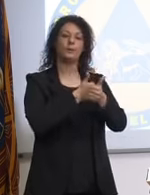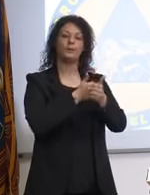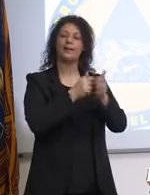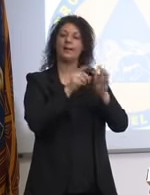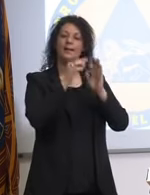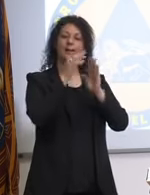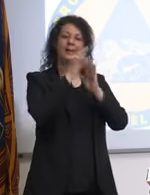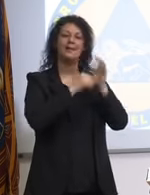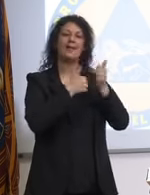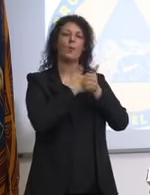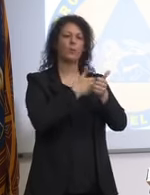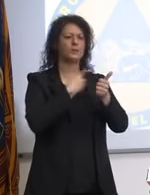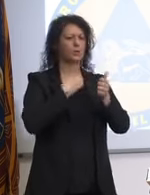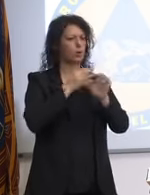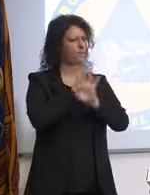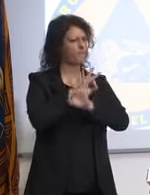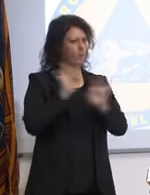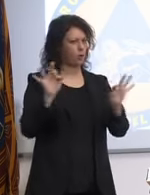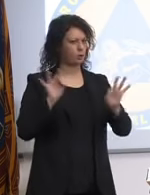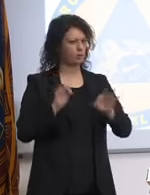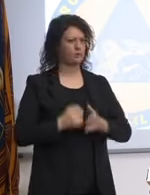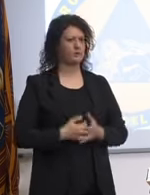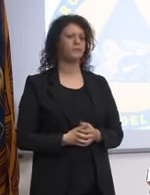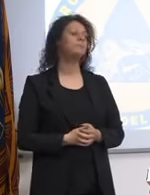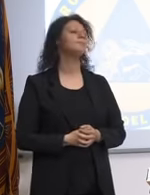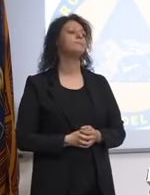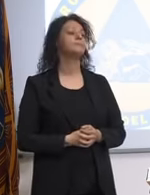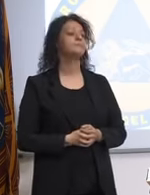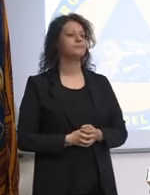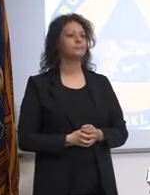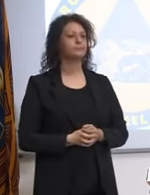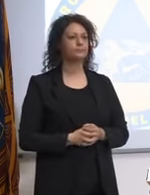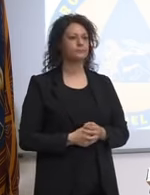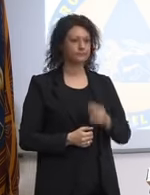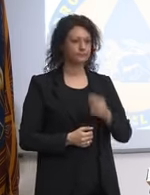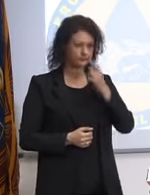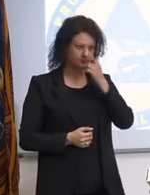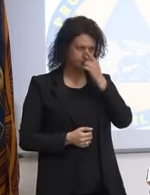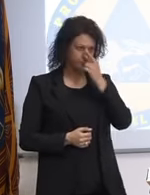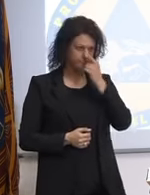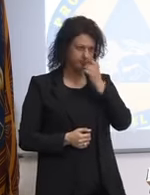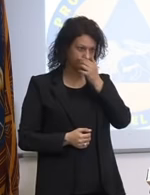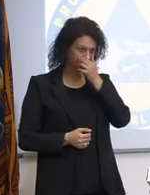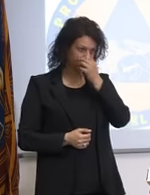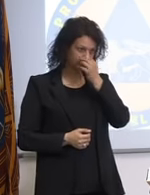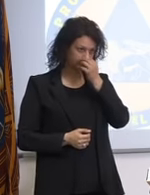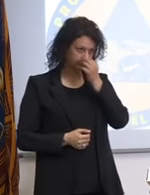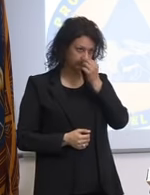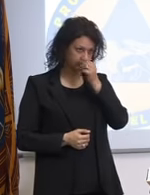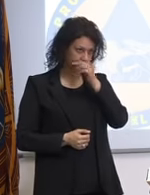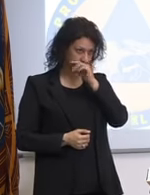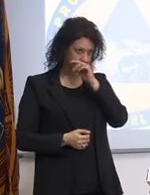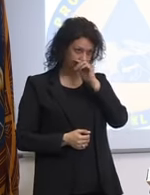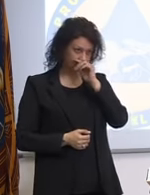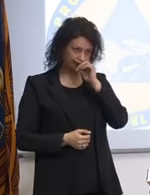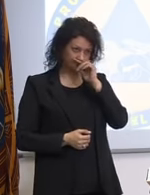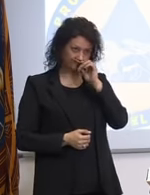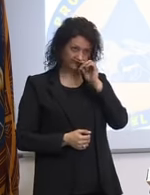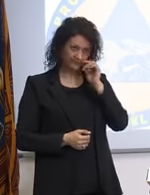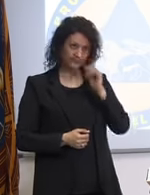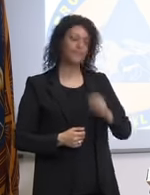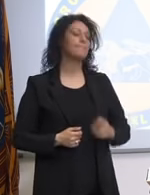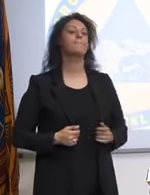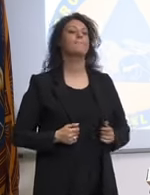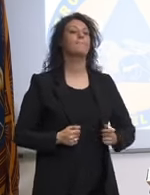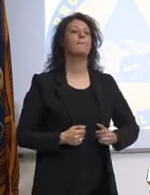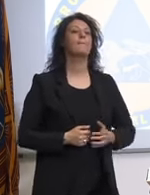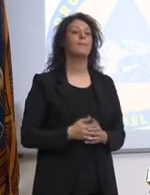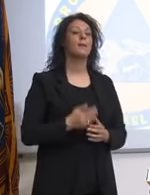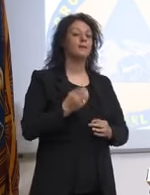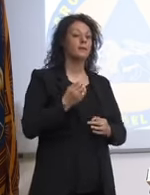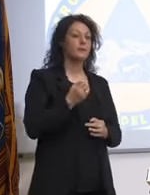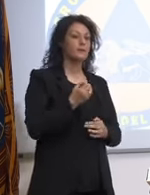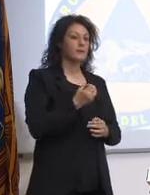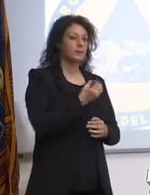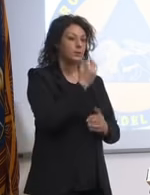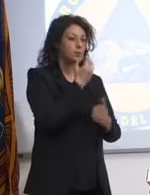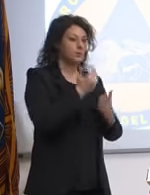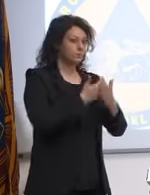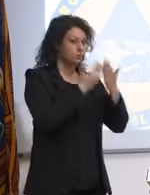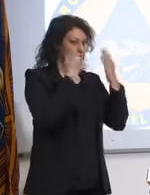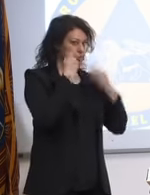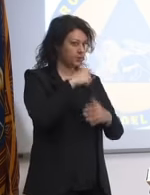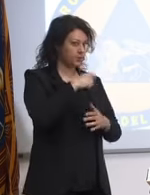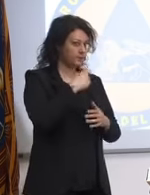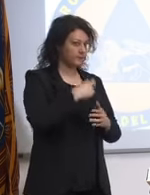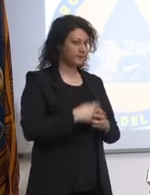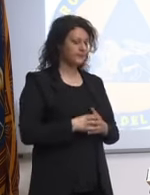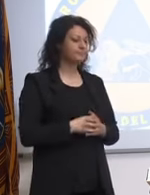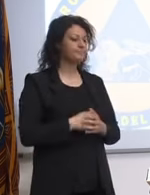Emiliano, poi Maria Delia, mi scuso ma in mezzo a quella seduta non l'avevo notato, scusate. Presidente, buongiorno. Torno sull'argomento